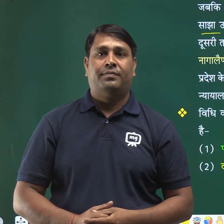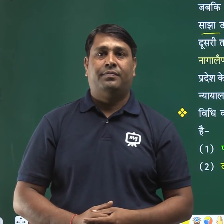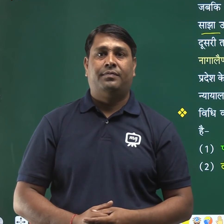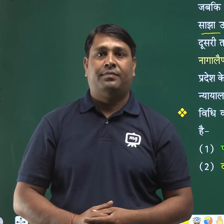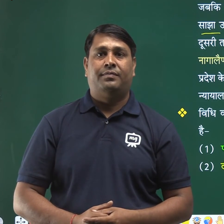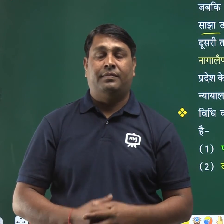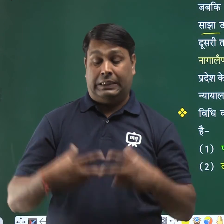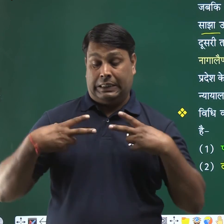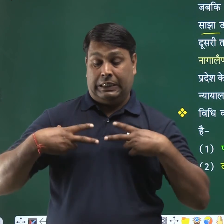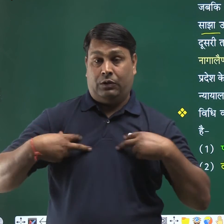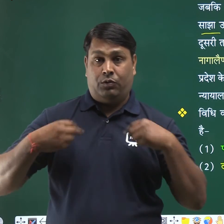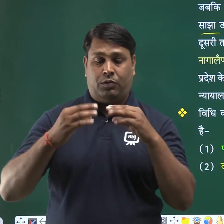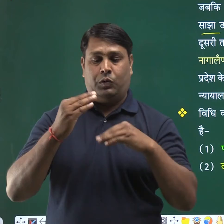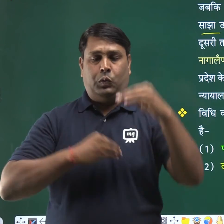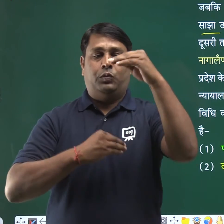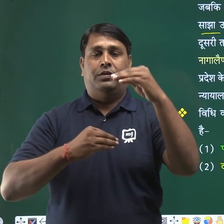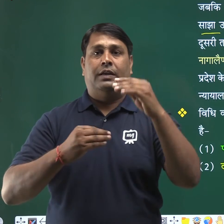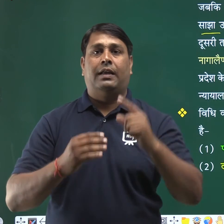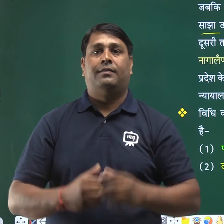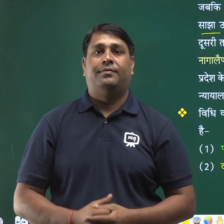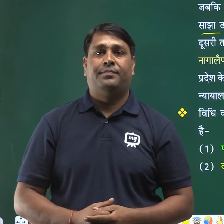उच्च न्यायालय